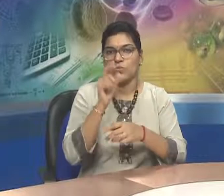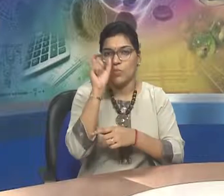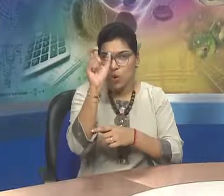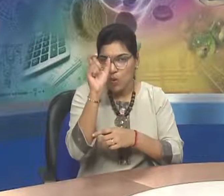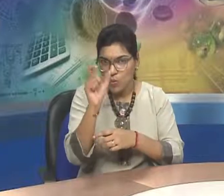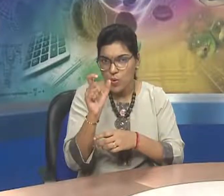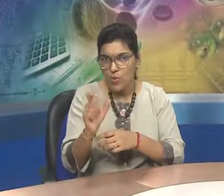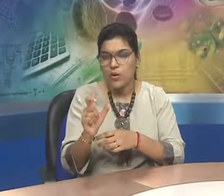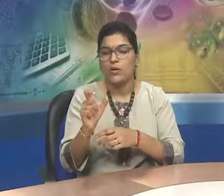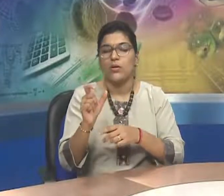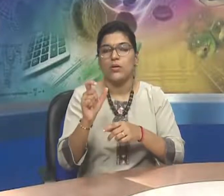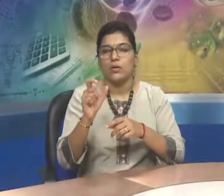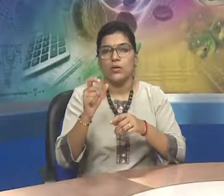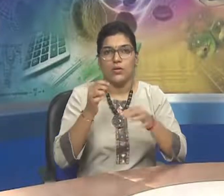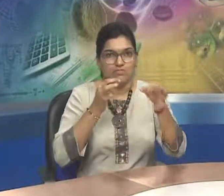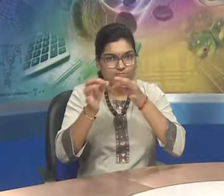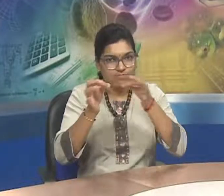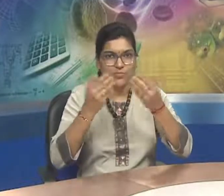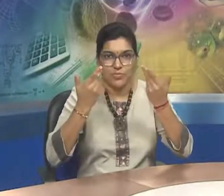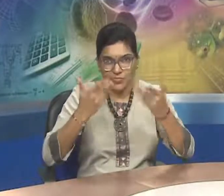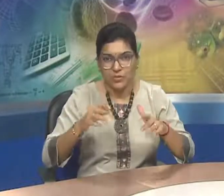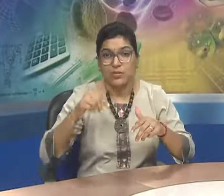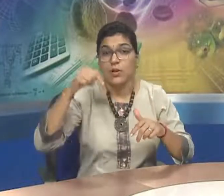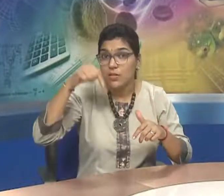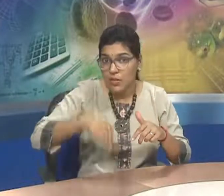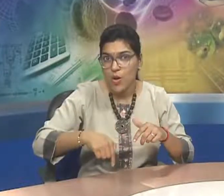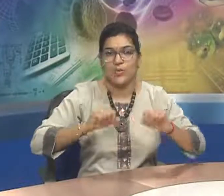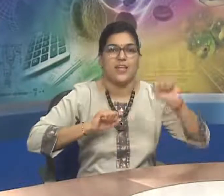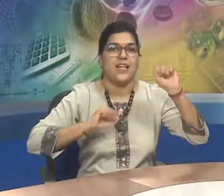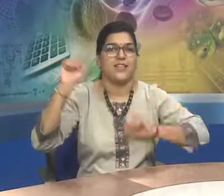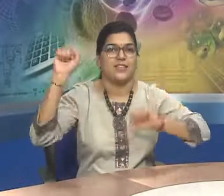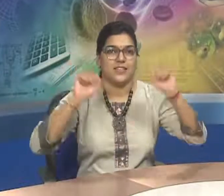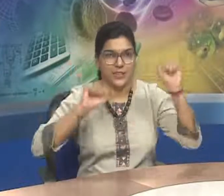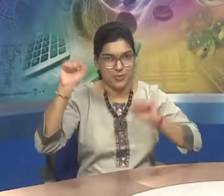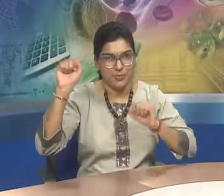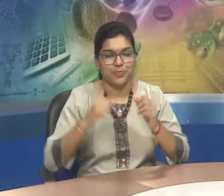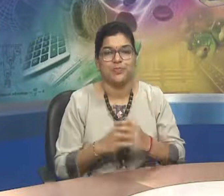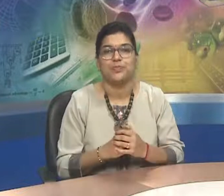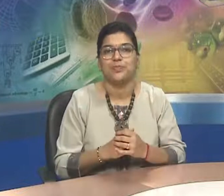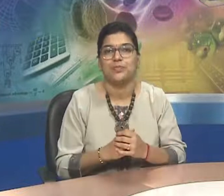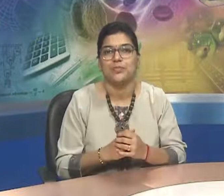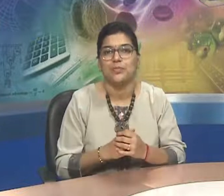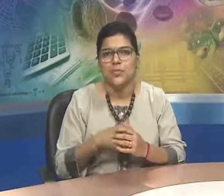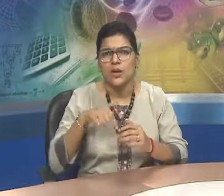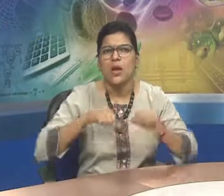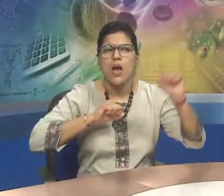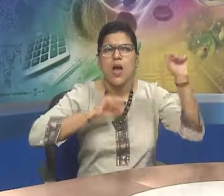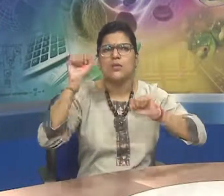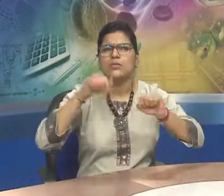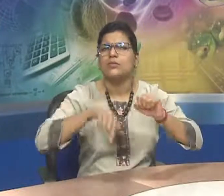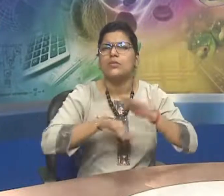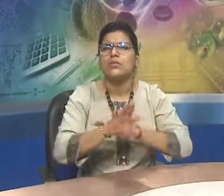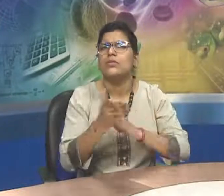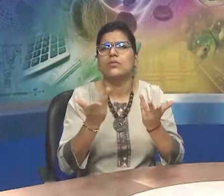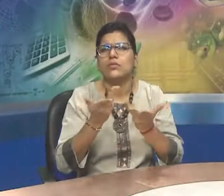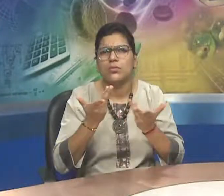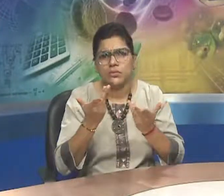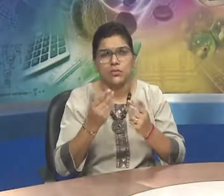Till now we have covered the difficult words, we have also understood the lesson. So now we will do some